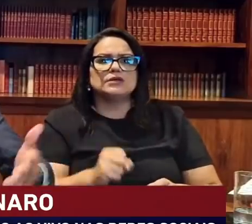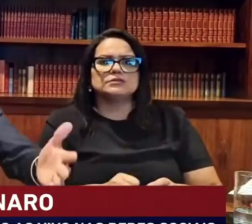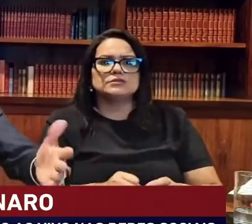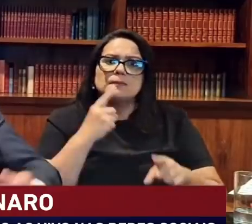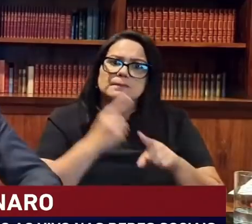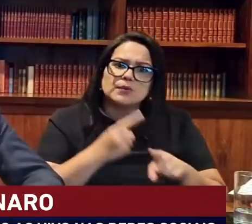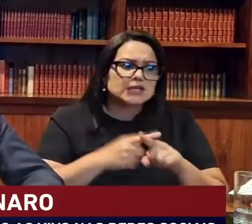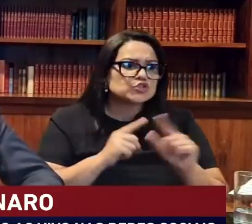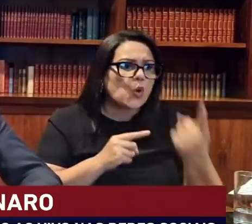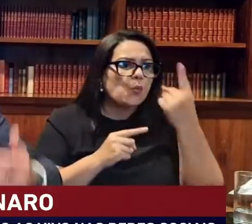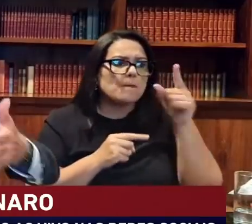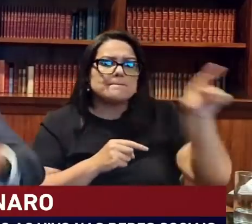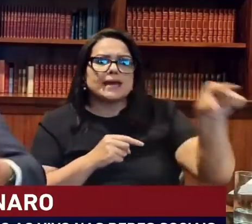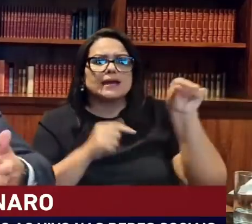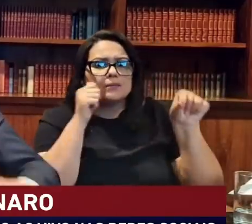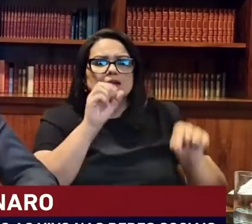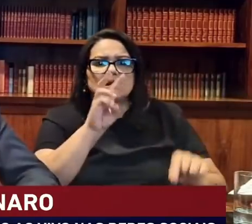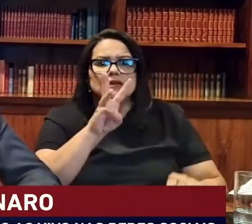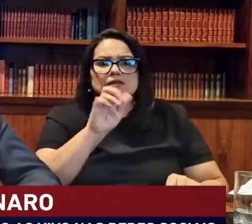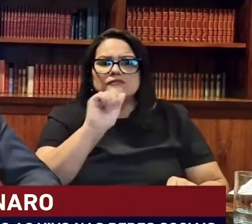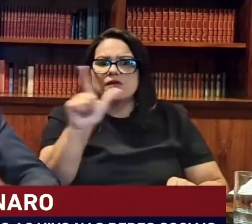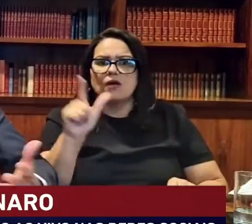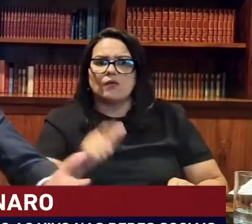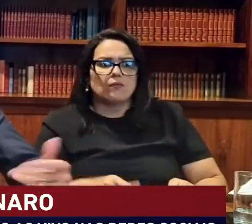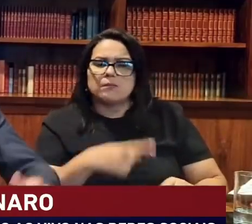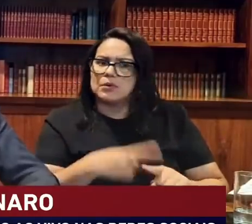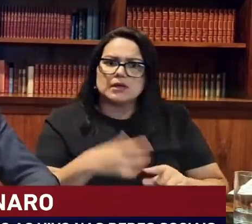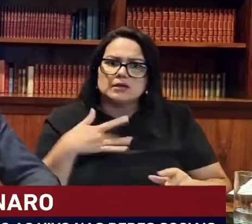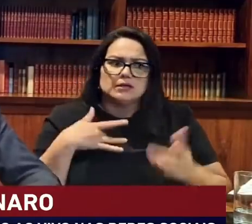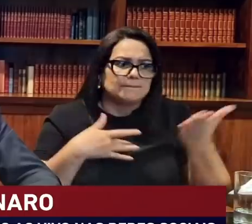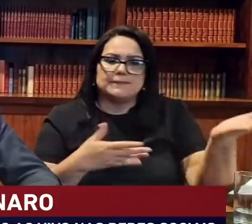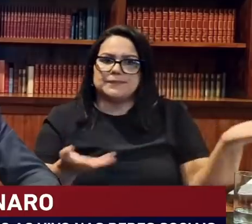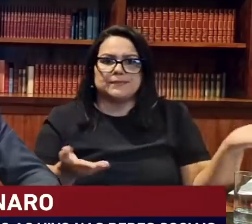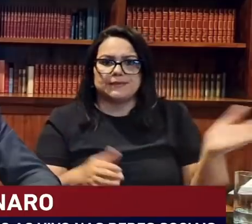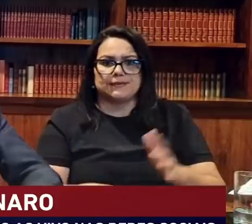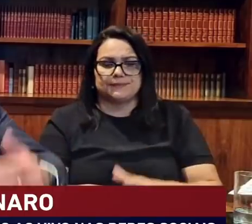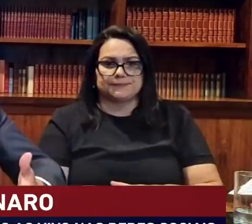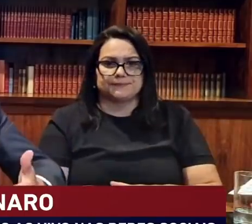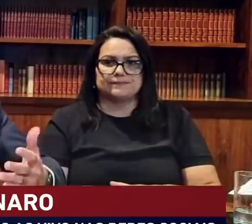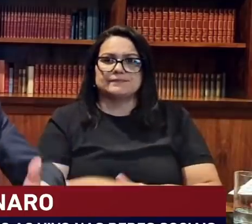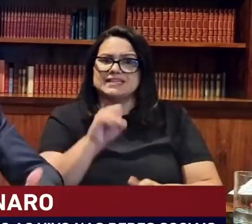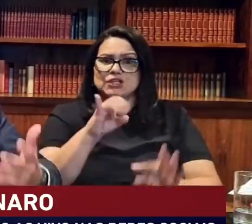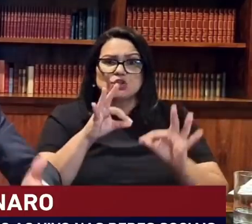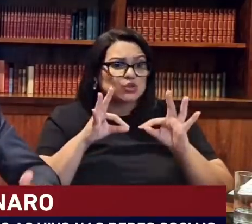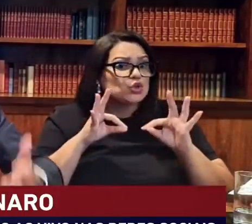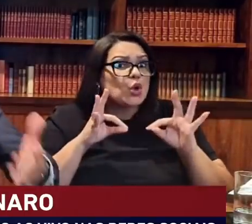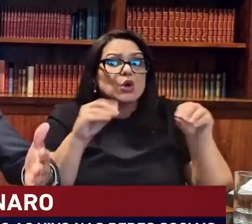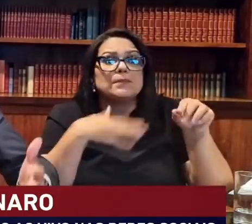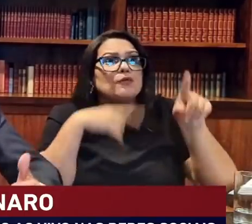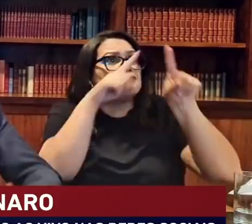Por que em cima da Val? Por que em cima da Val? Por que isso? Se todos os meus servidores,